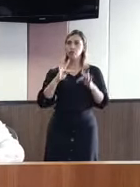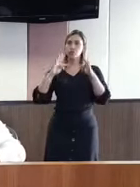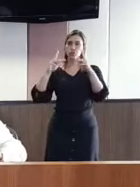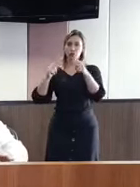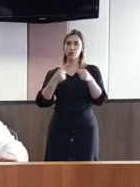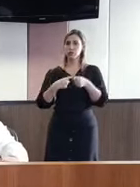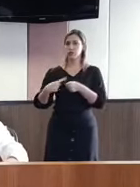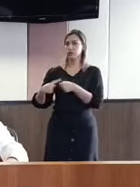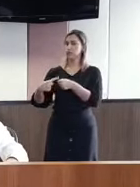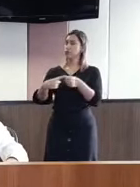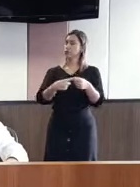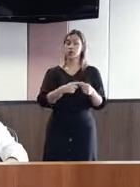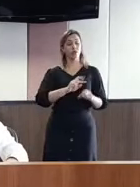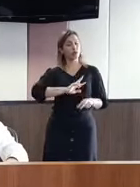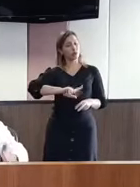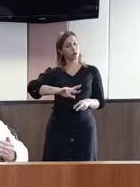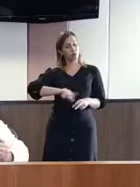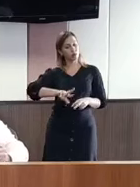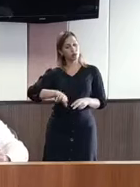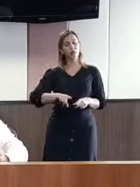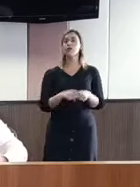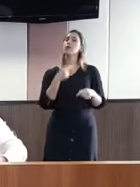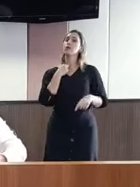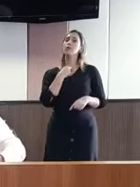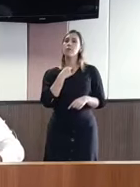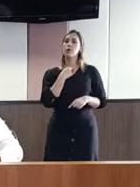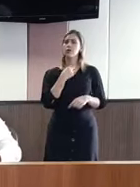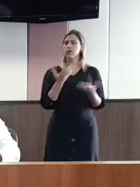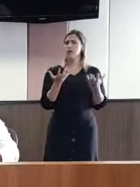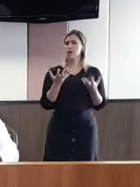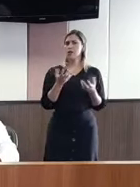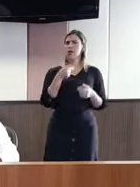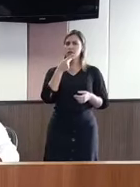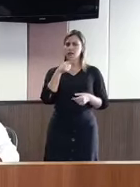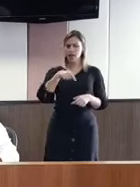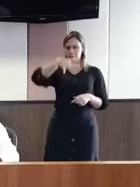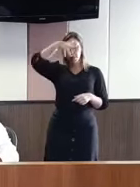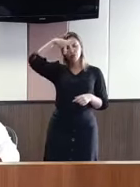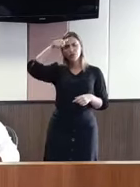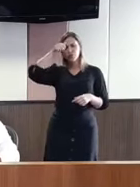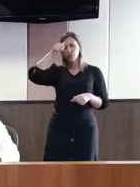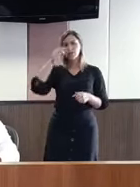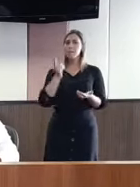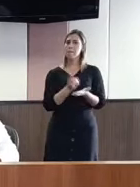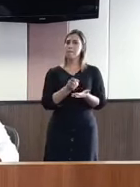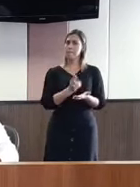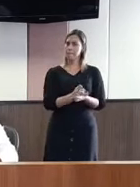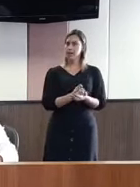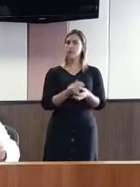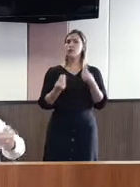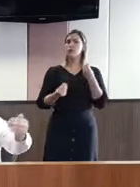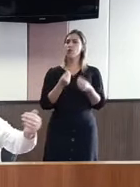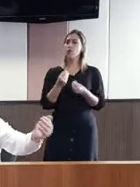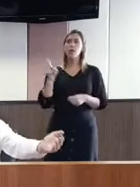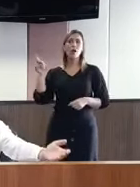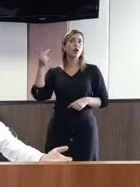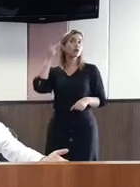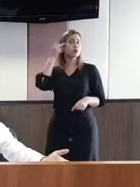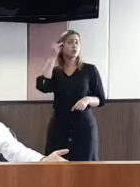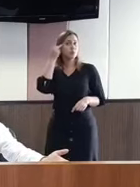realidades totalmente diferentes. Não podemos querer adotar em Mato Grosso as mesmas medidas que São Paulo